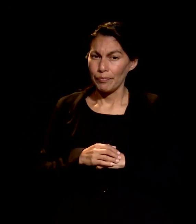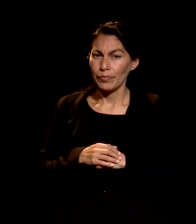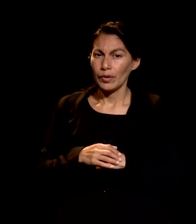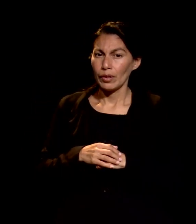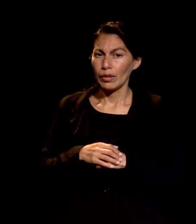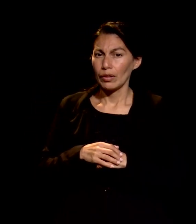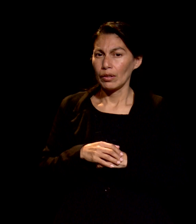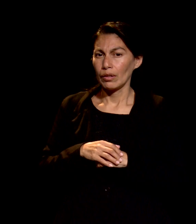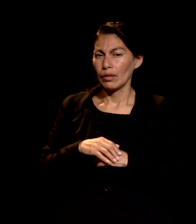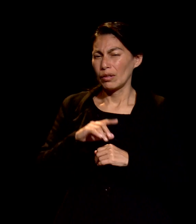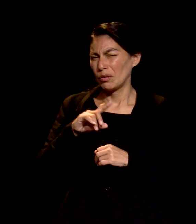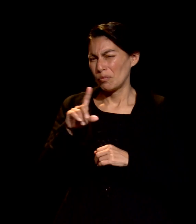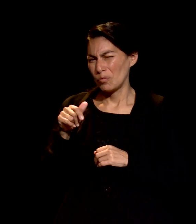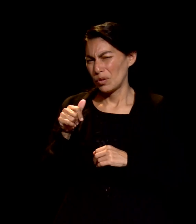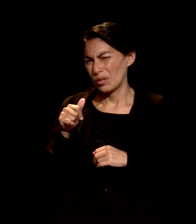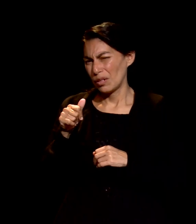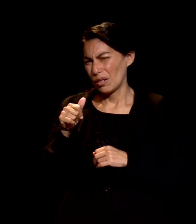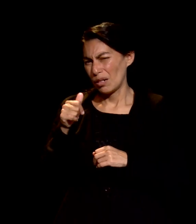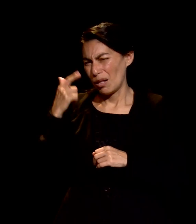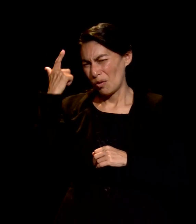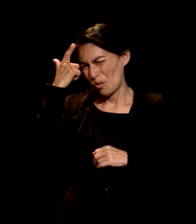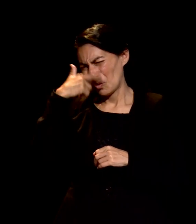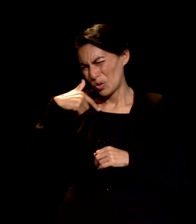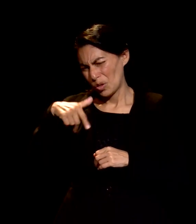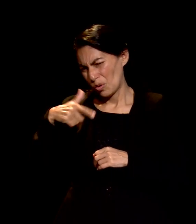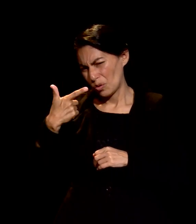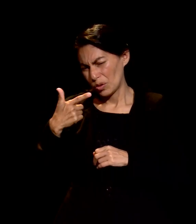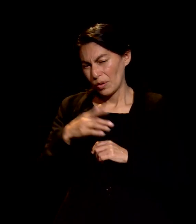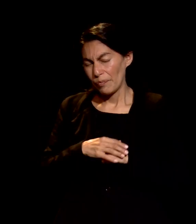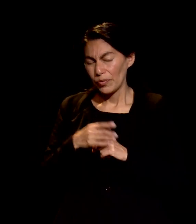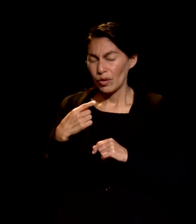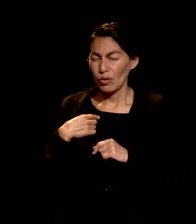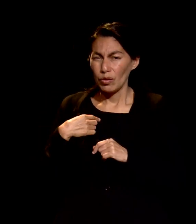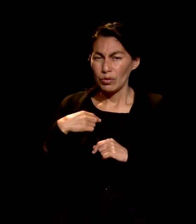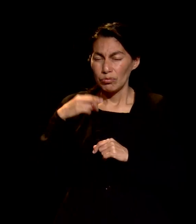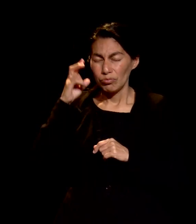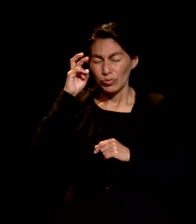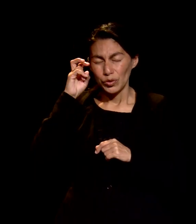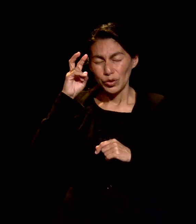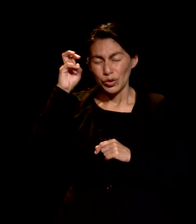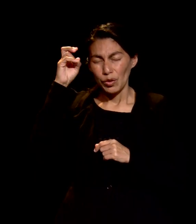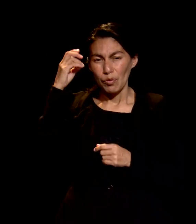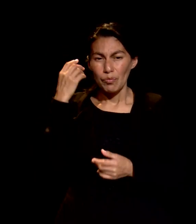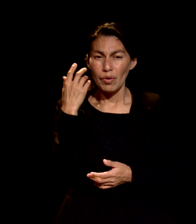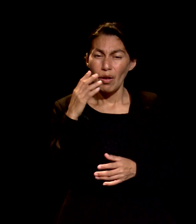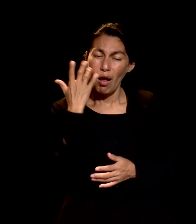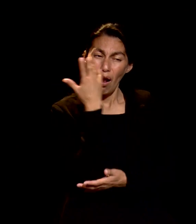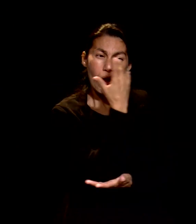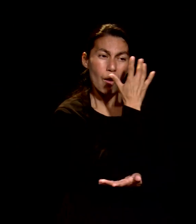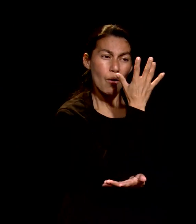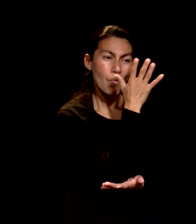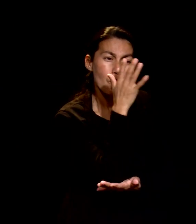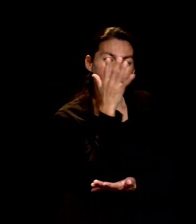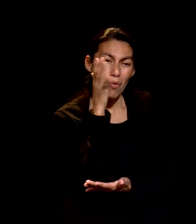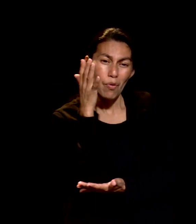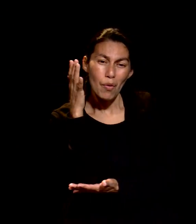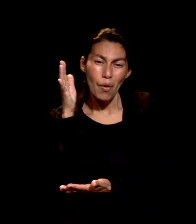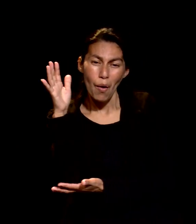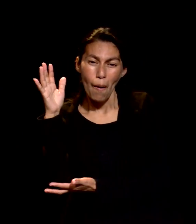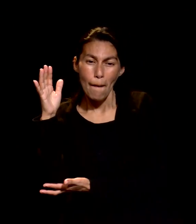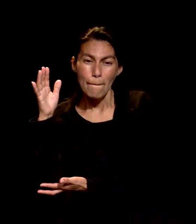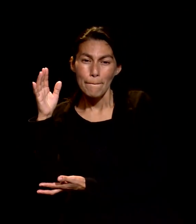comprobé que era después de medianoche. Soñé que iba caminando en un bosque y en ese